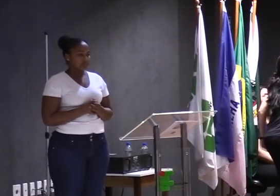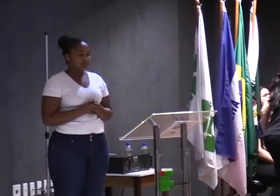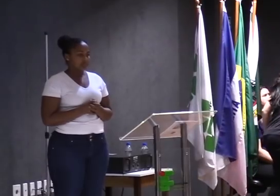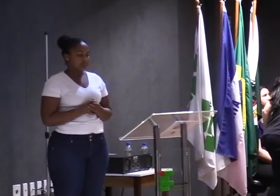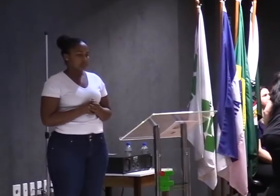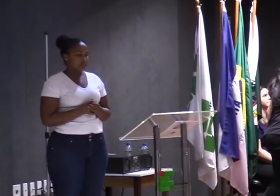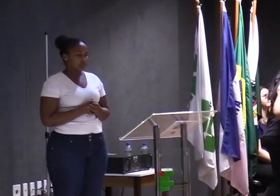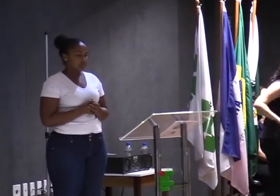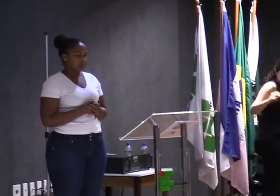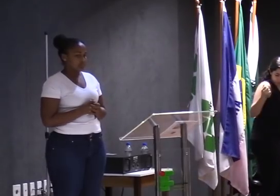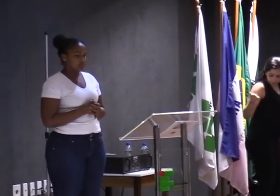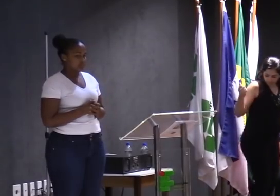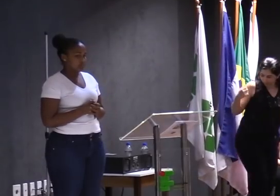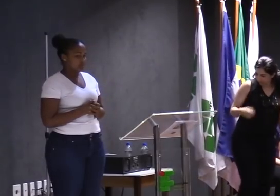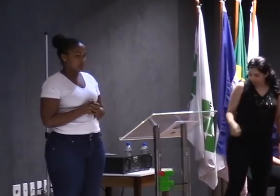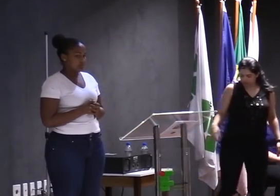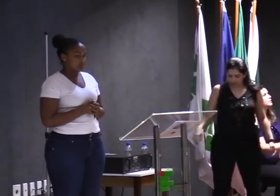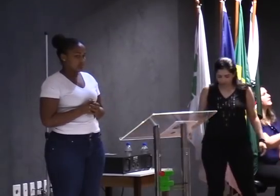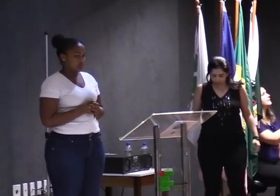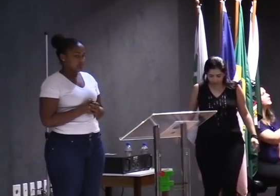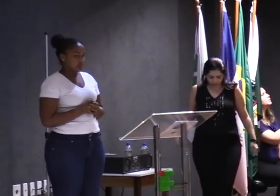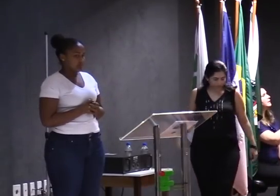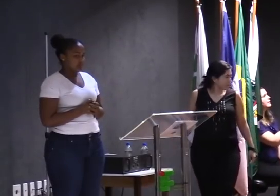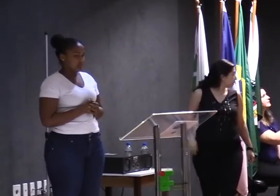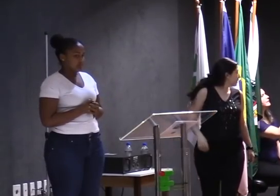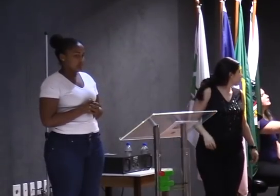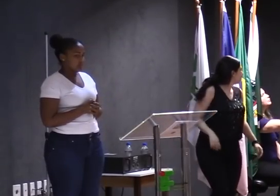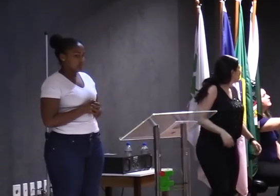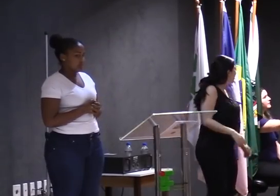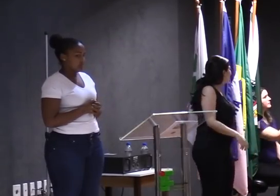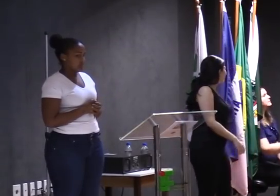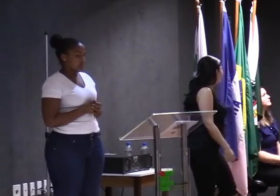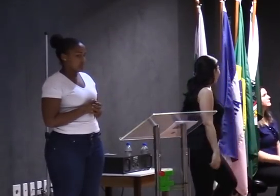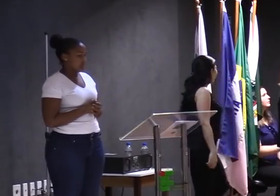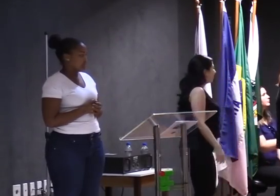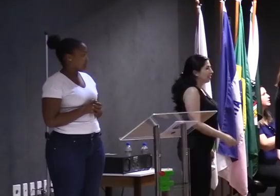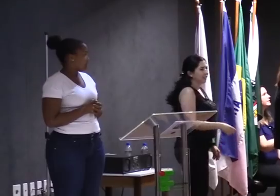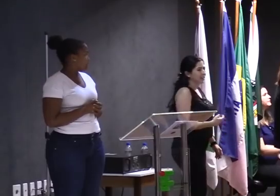implemented this active learning in their own practices.